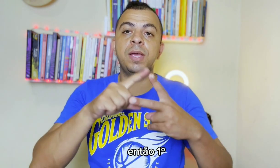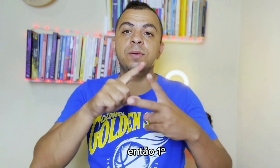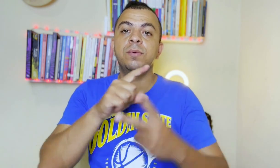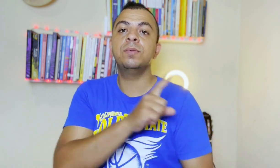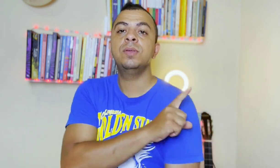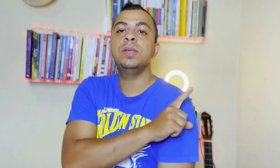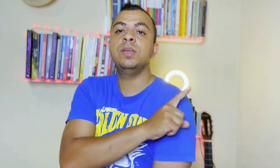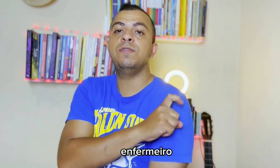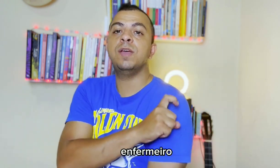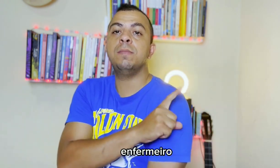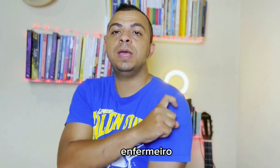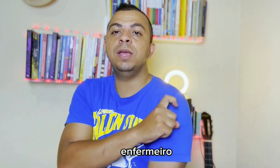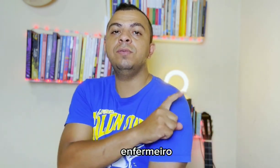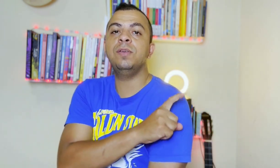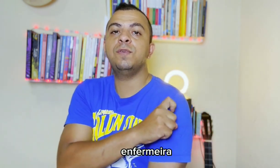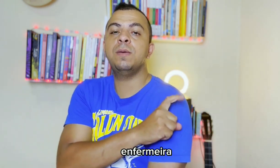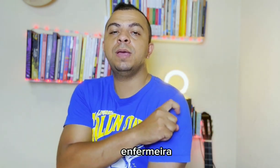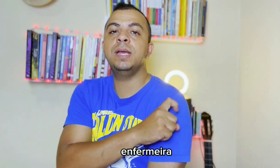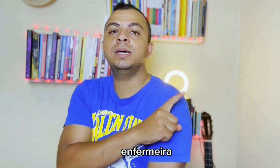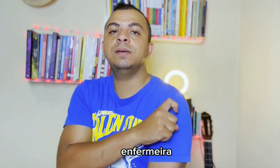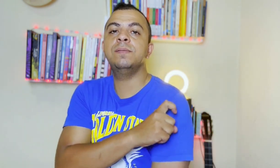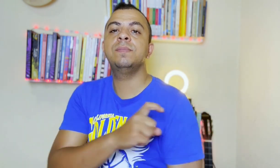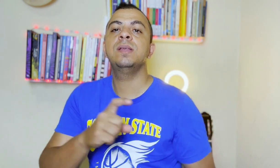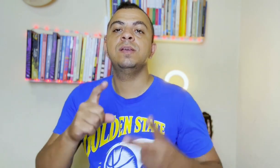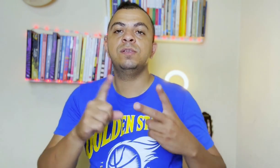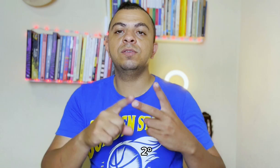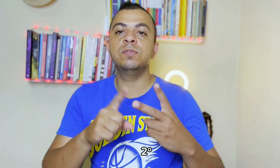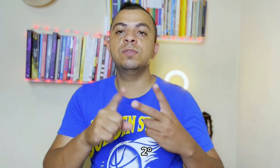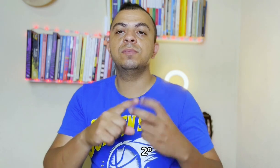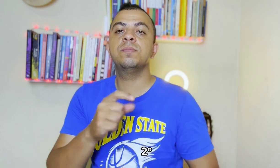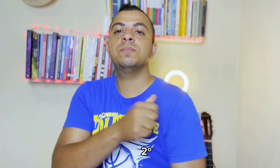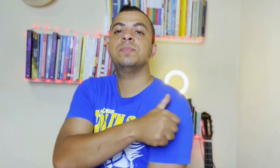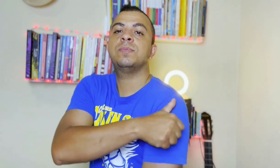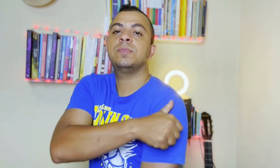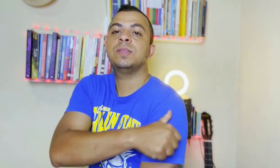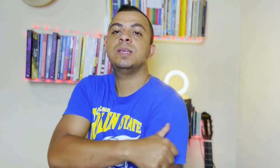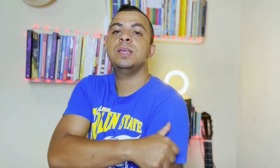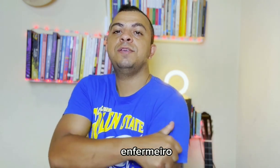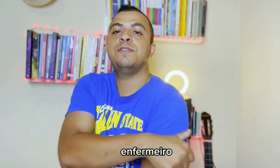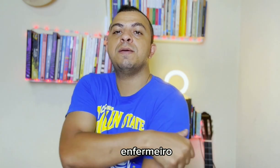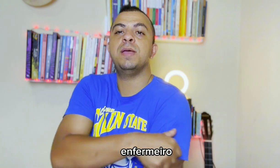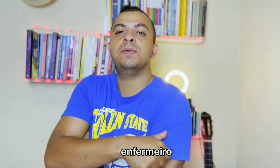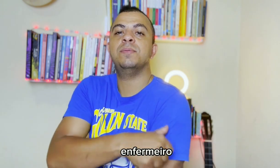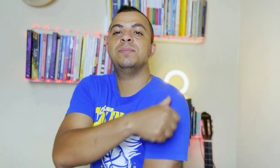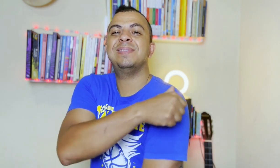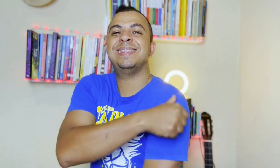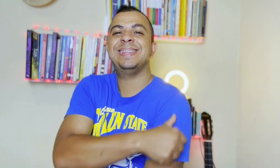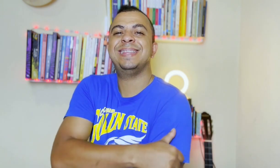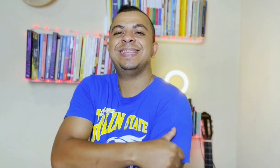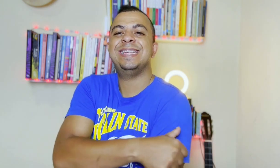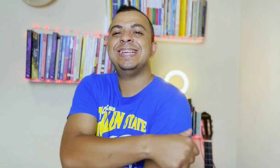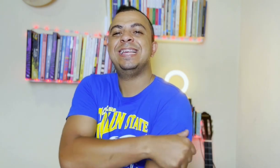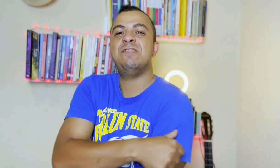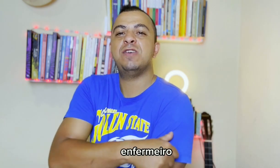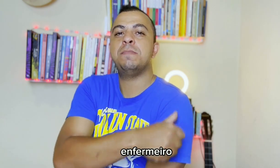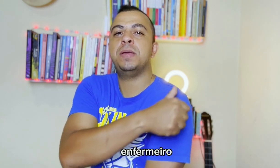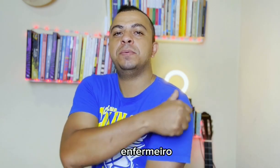primeiro, enfermeiro, enfermeira. Segundo, enfermeiro, enfermeiro.